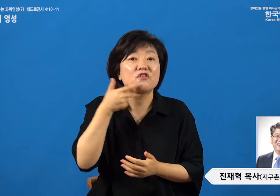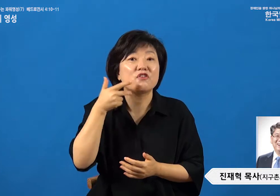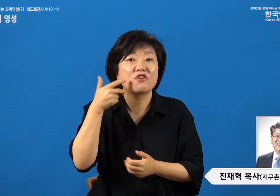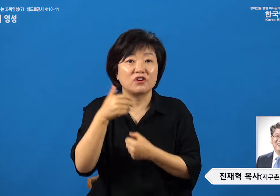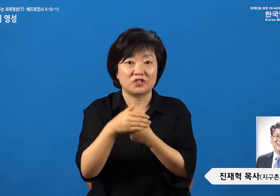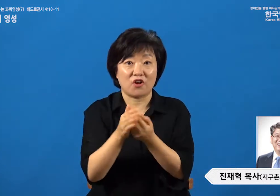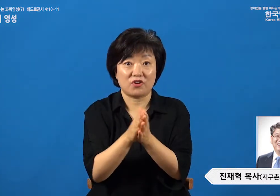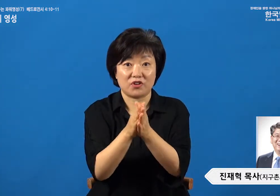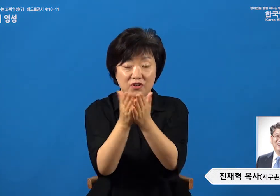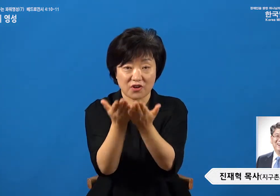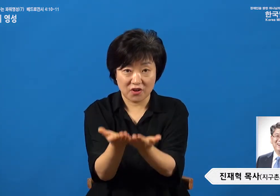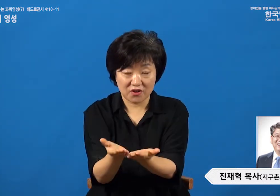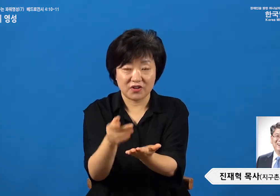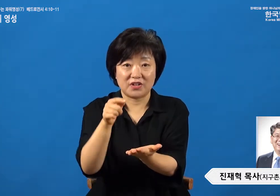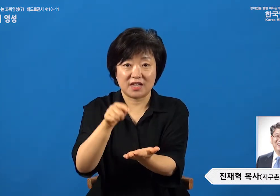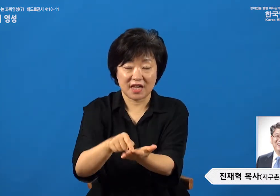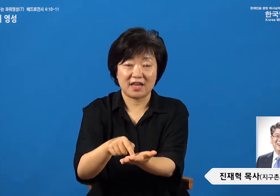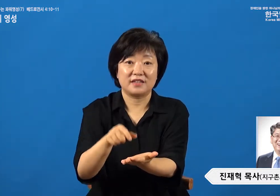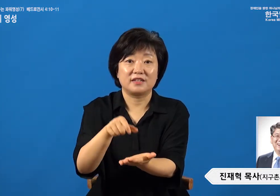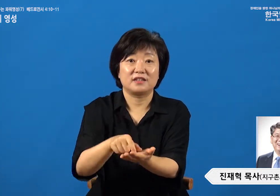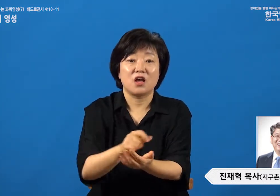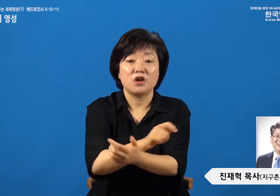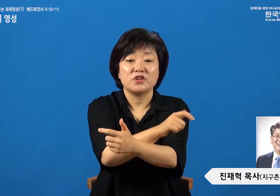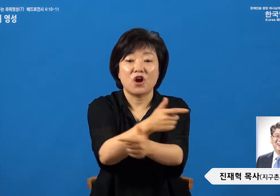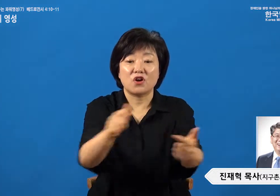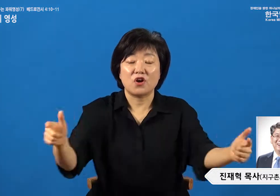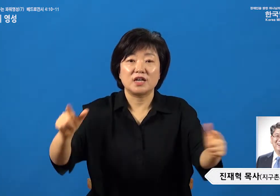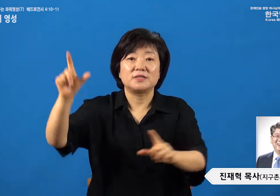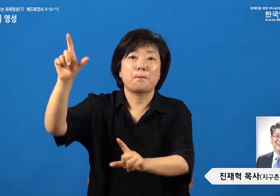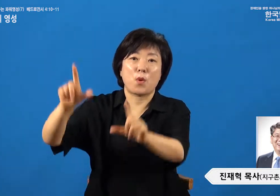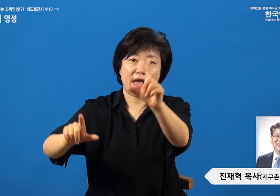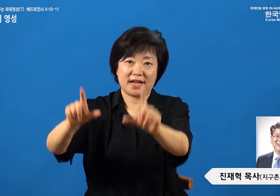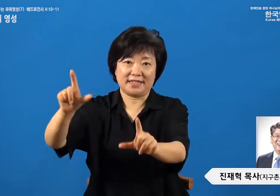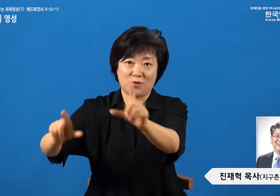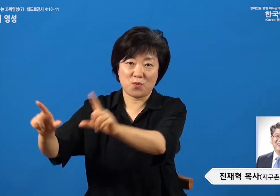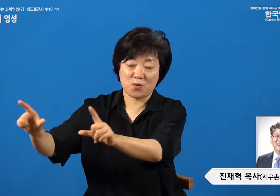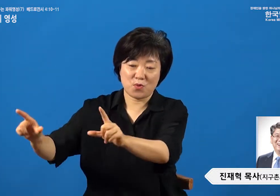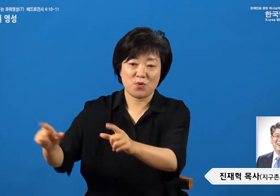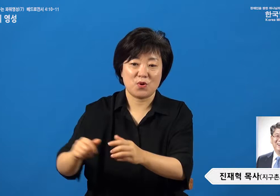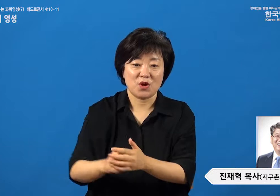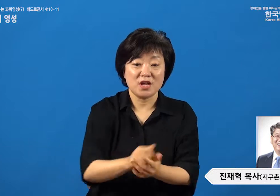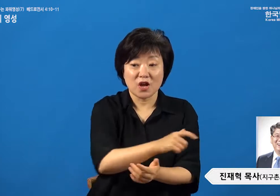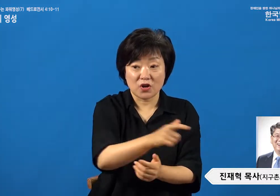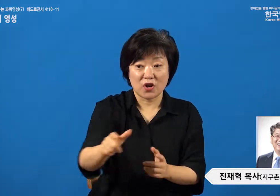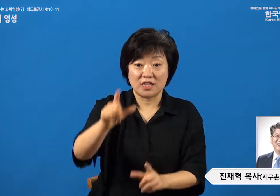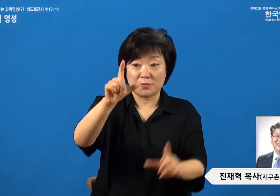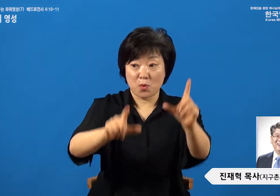God's grace in various forms. 여러 가지 모양으로